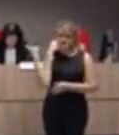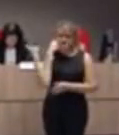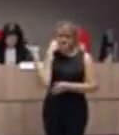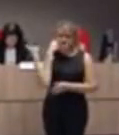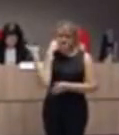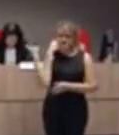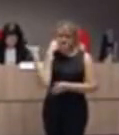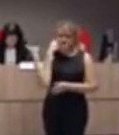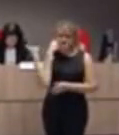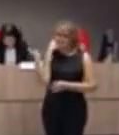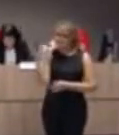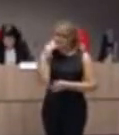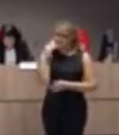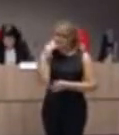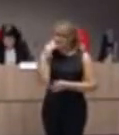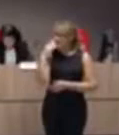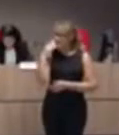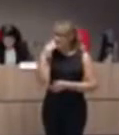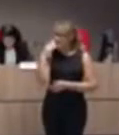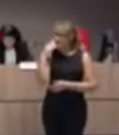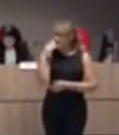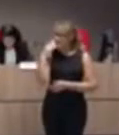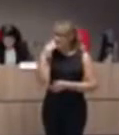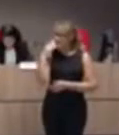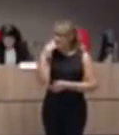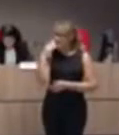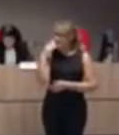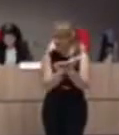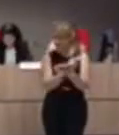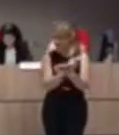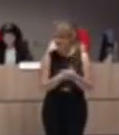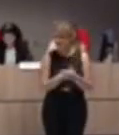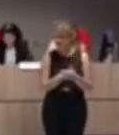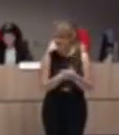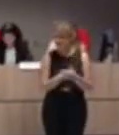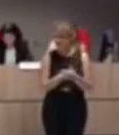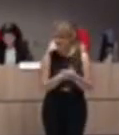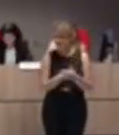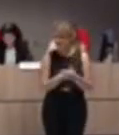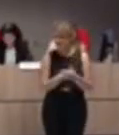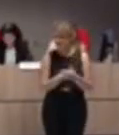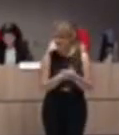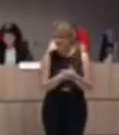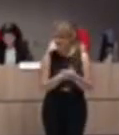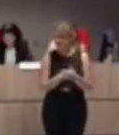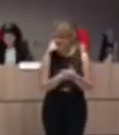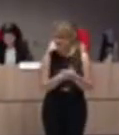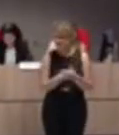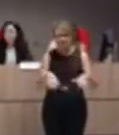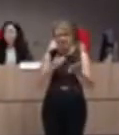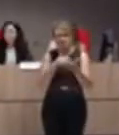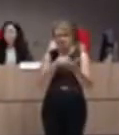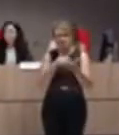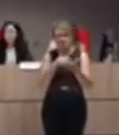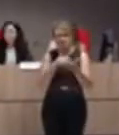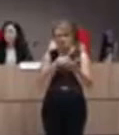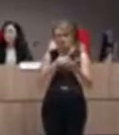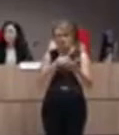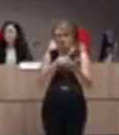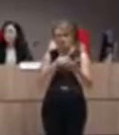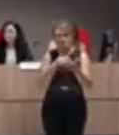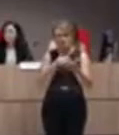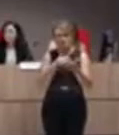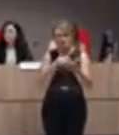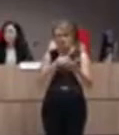E aí a gente vai para algumas questões, né? Então, direito a um padrão de vida adequado, onde a gente lança um olhar sobre a infra